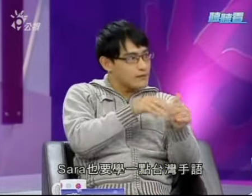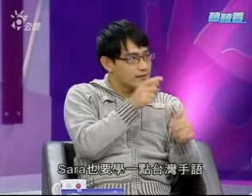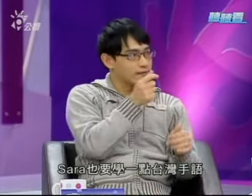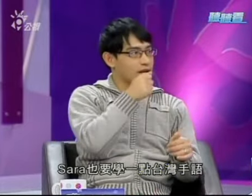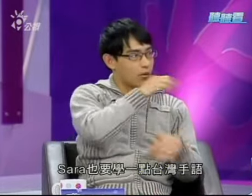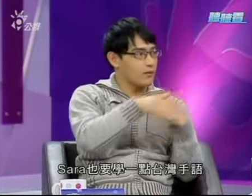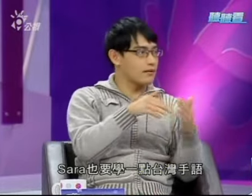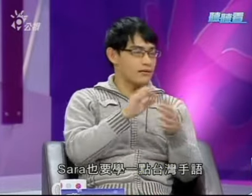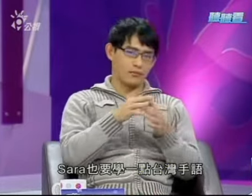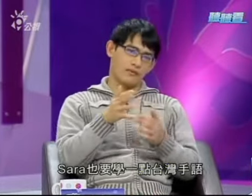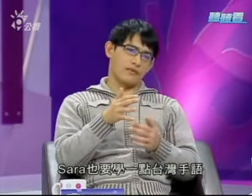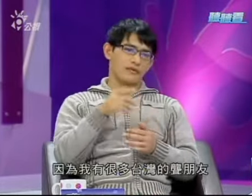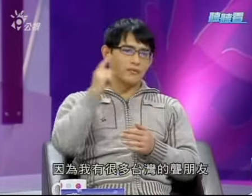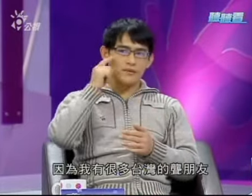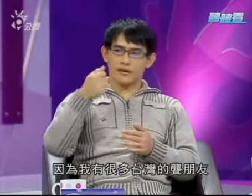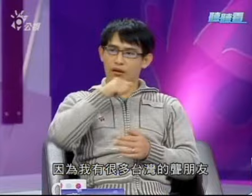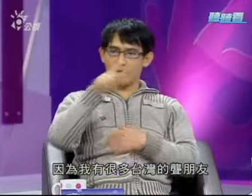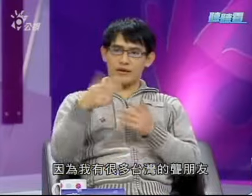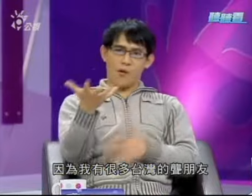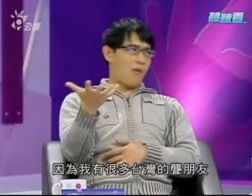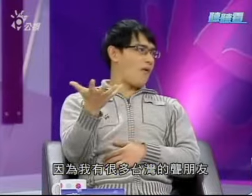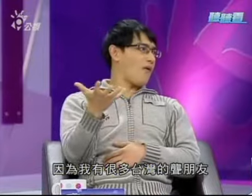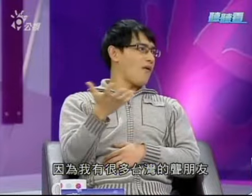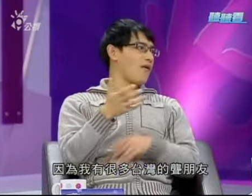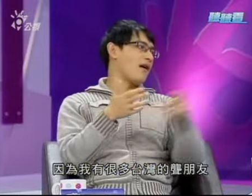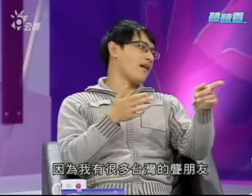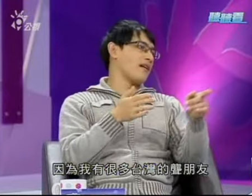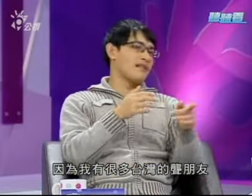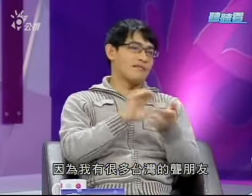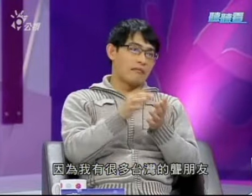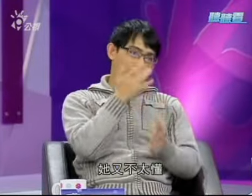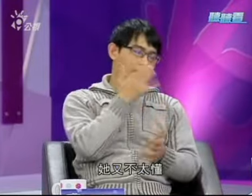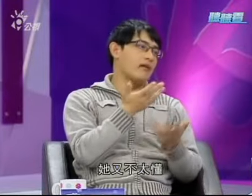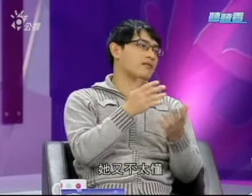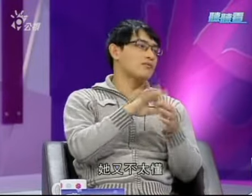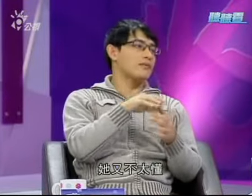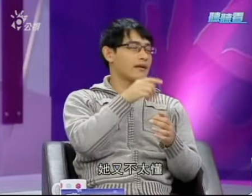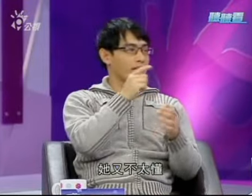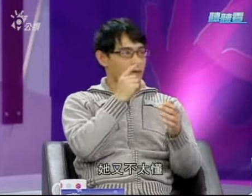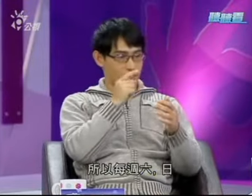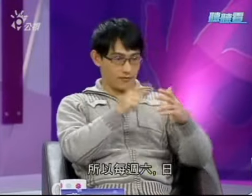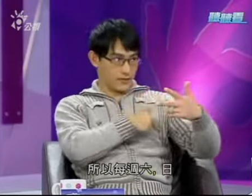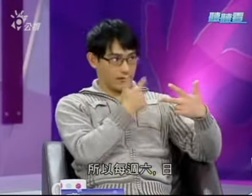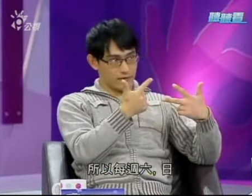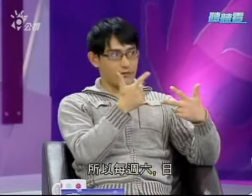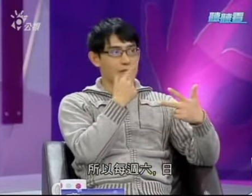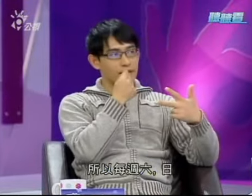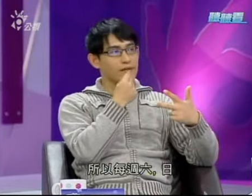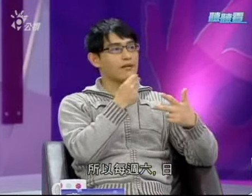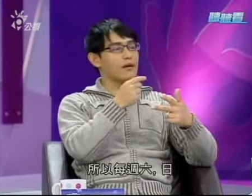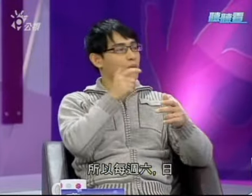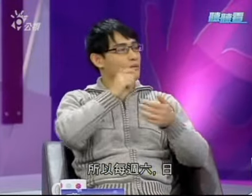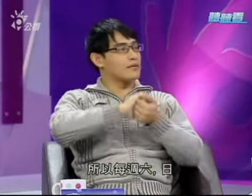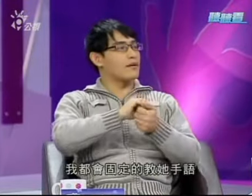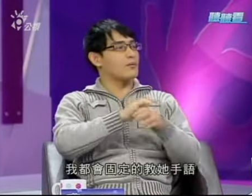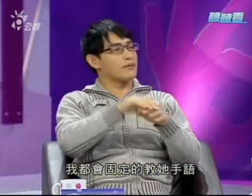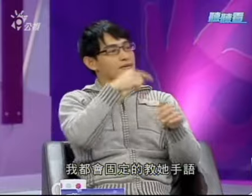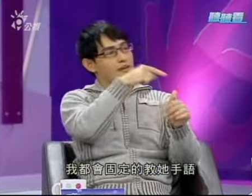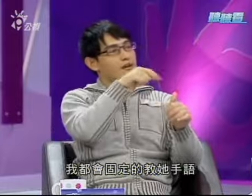一点台湾手语因为我有很多台湾的龙朋友她又不太懂所以每周六日呢我都会固定